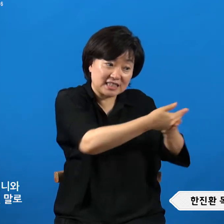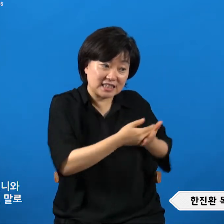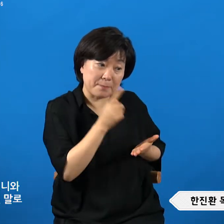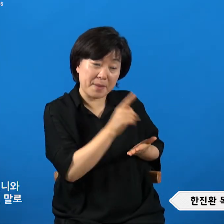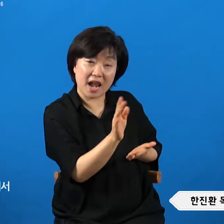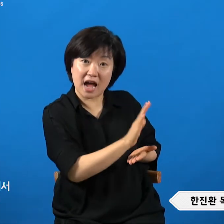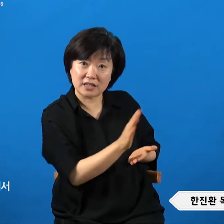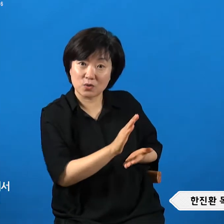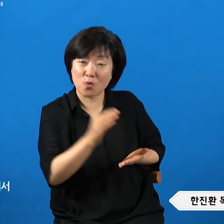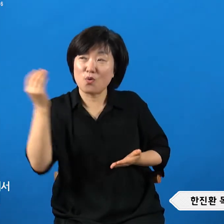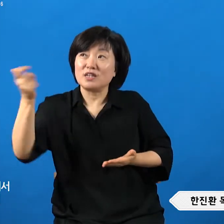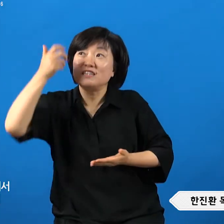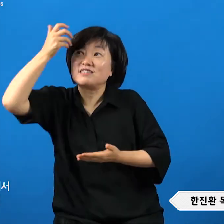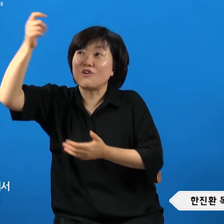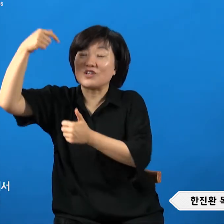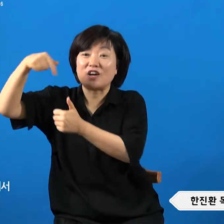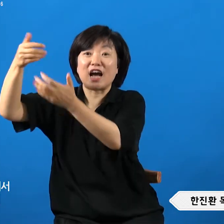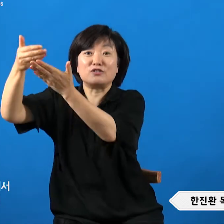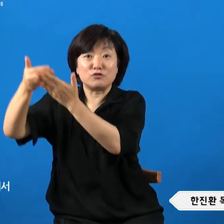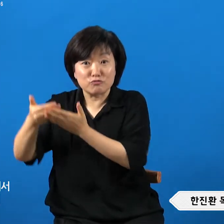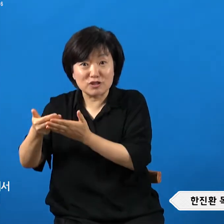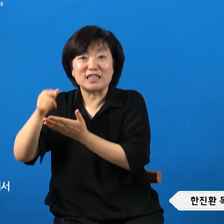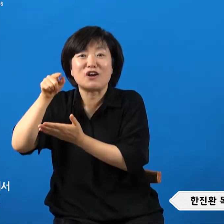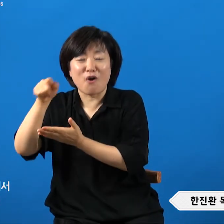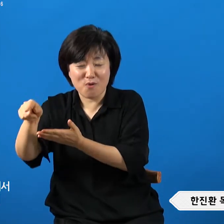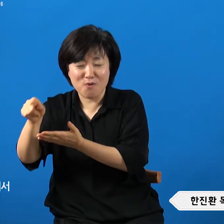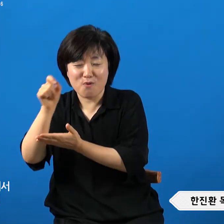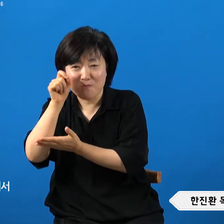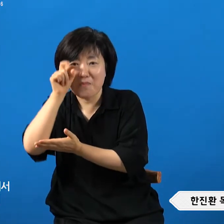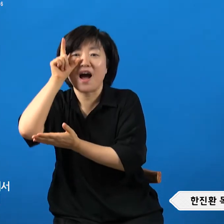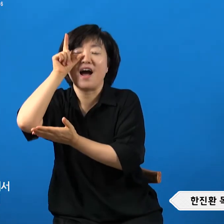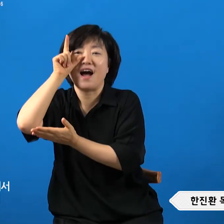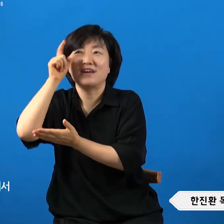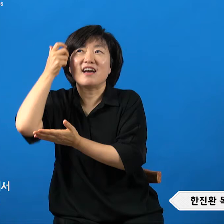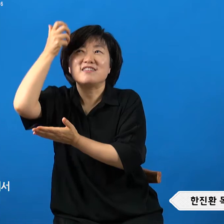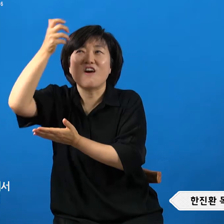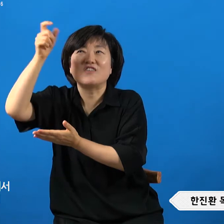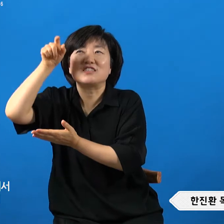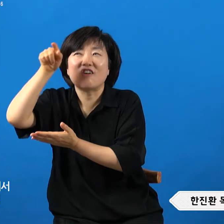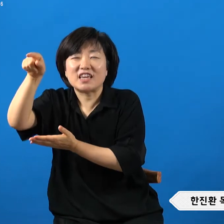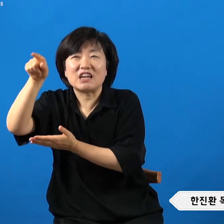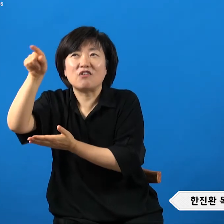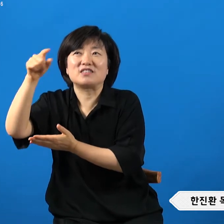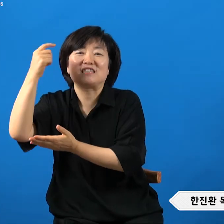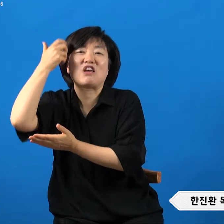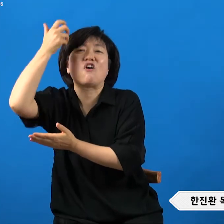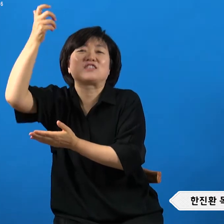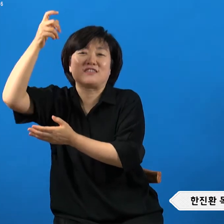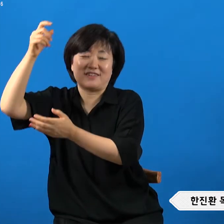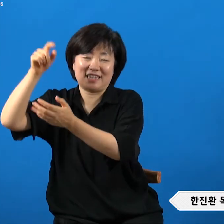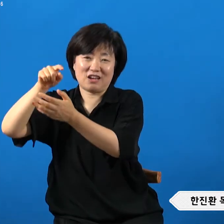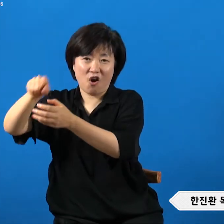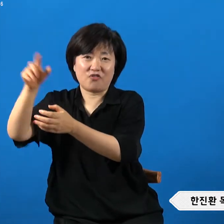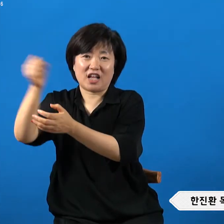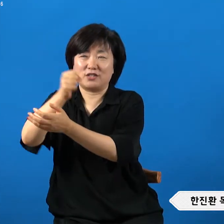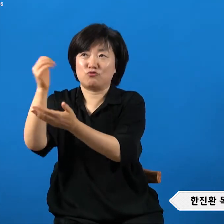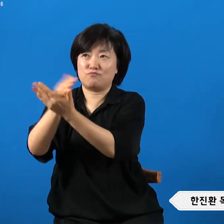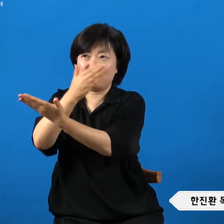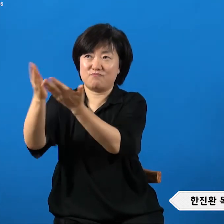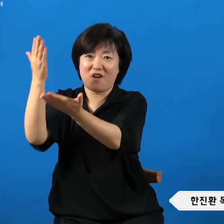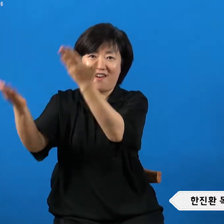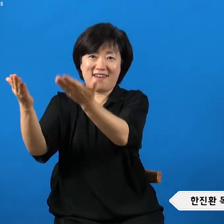아니하고 오직 성령께서 가르치신 것으로 하니 영적인 일은 영적인 것으로 분별하느니라.